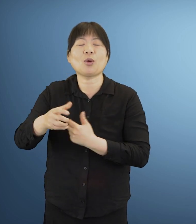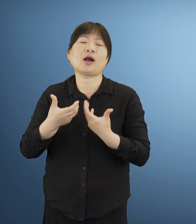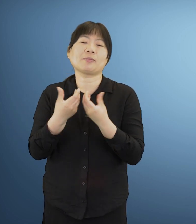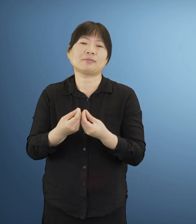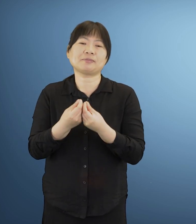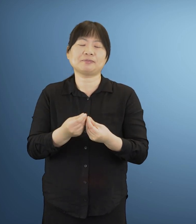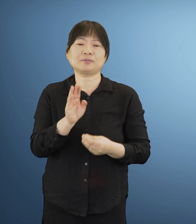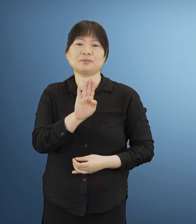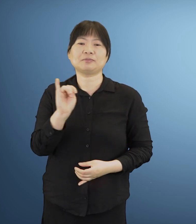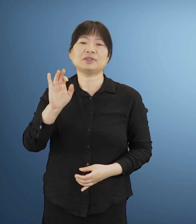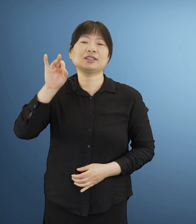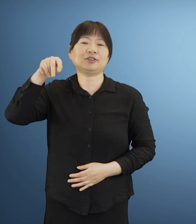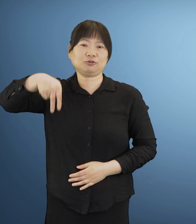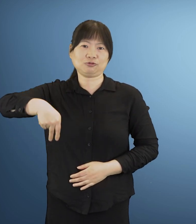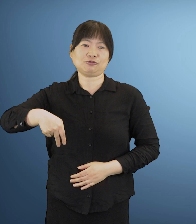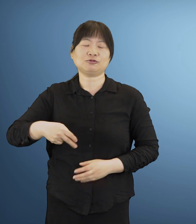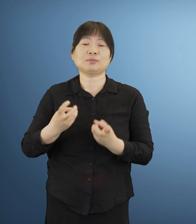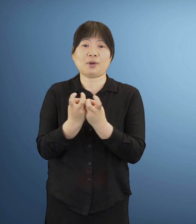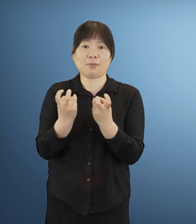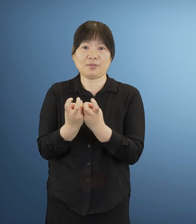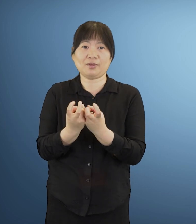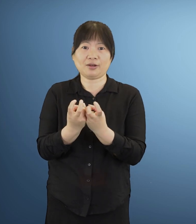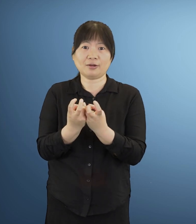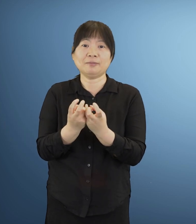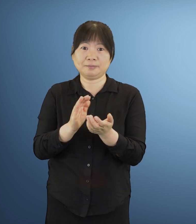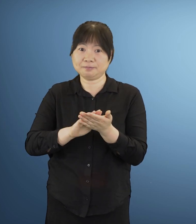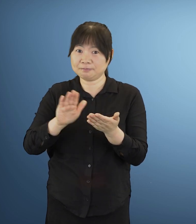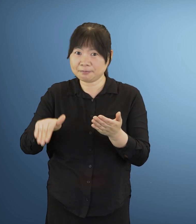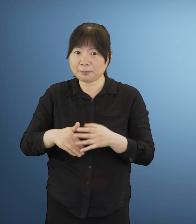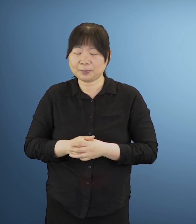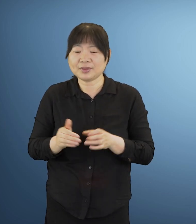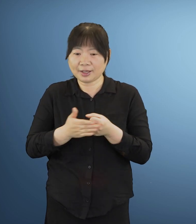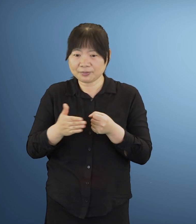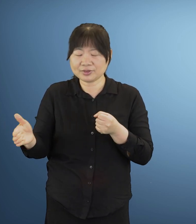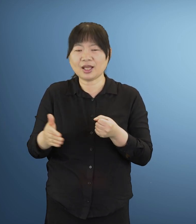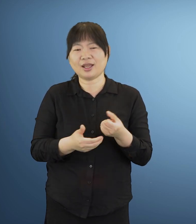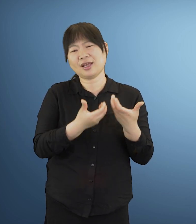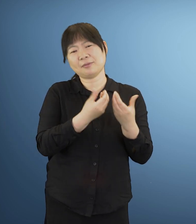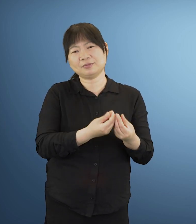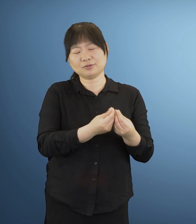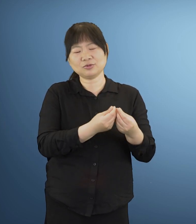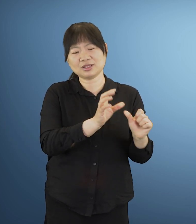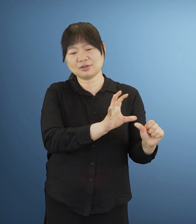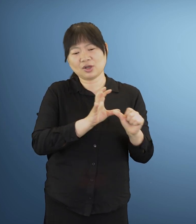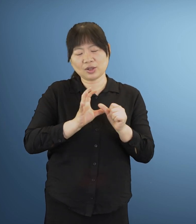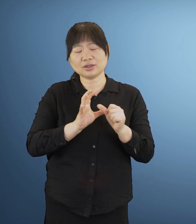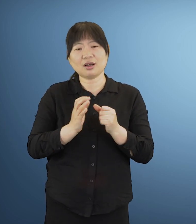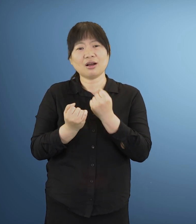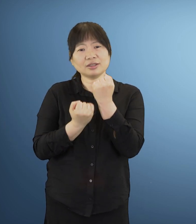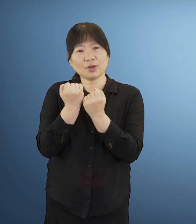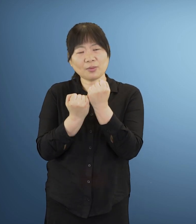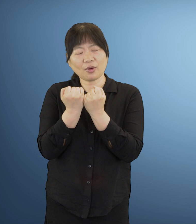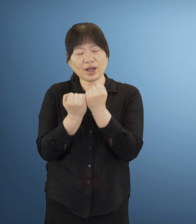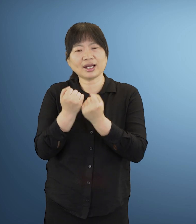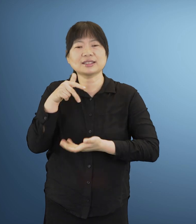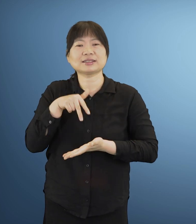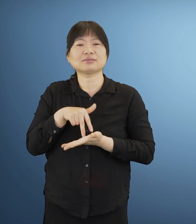그러면 비유라는 방식을 통해서 설명하는 몇 가지 초점이